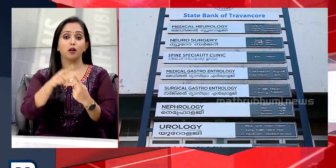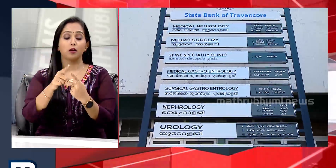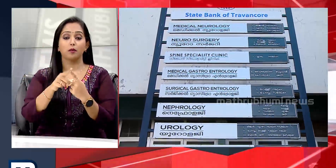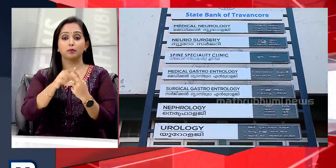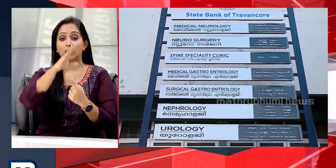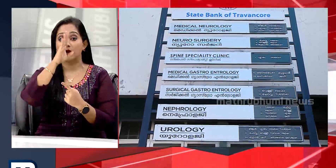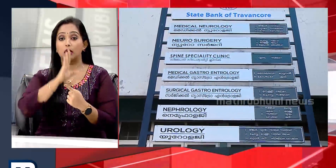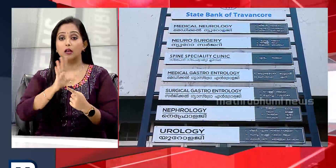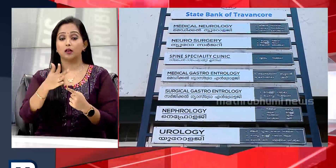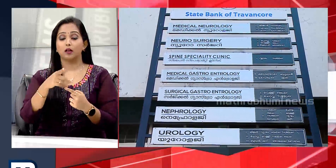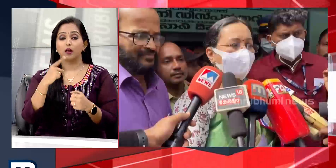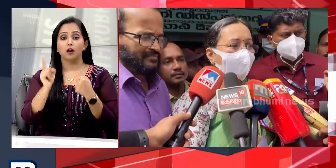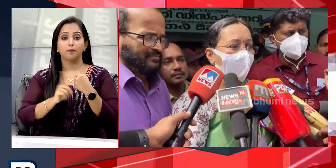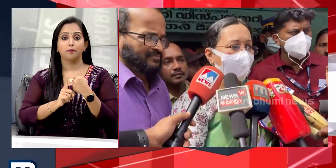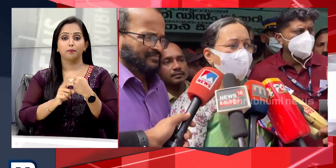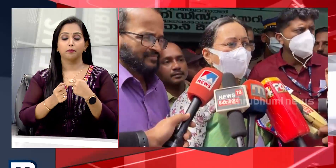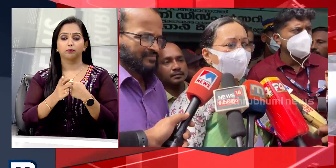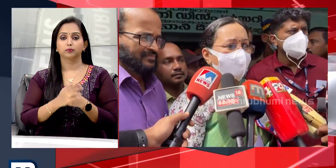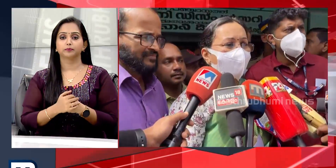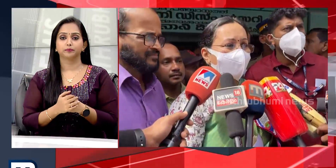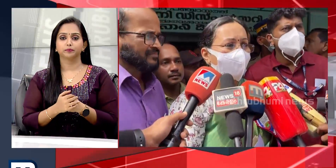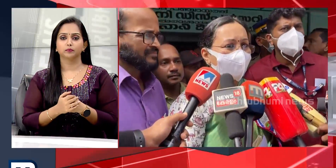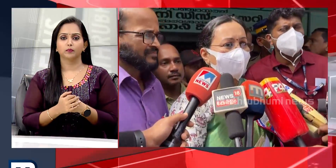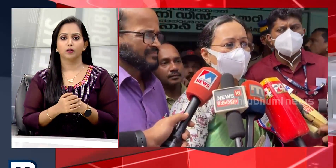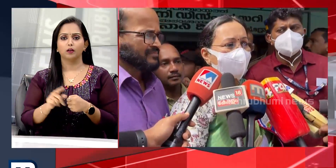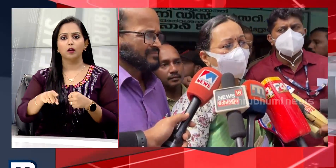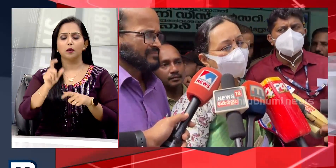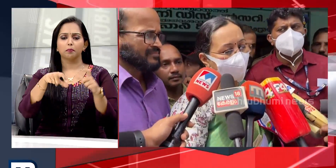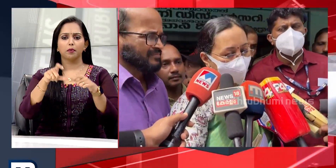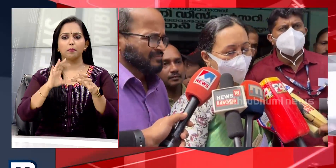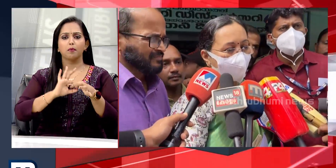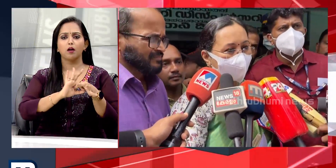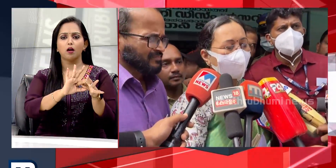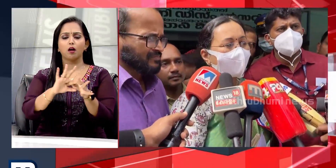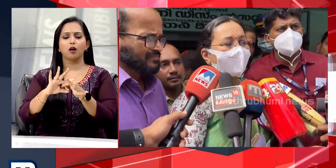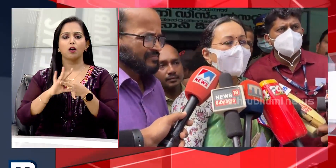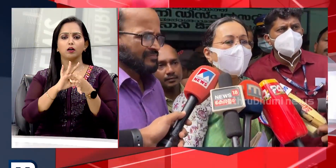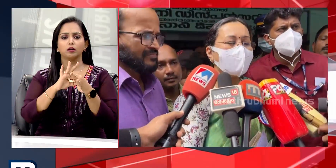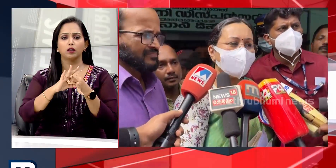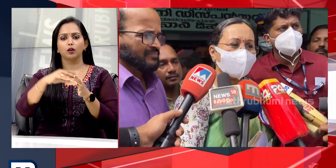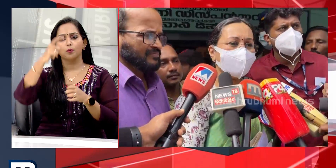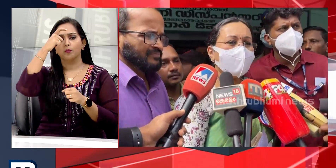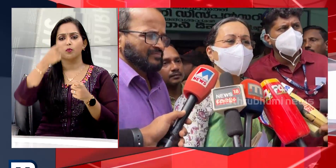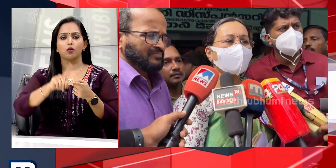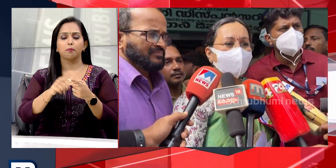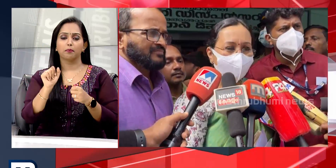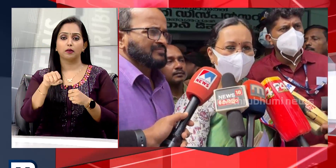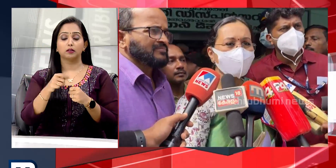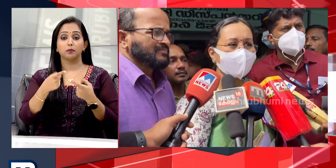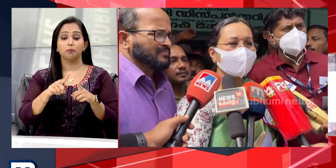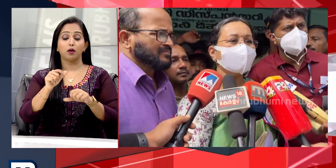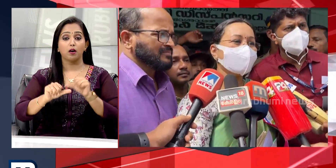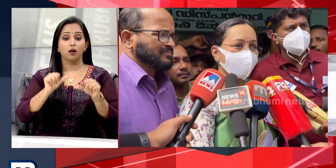നടപടിക്ക് റിപ്പോർട്ടിൽ ശുപാർശ ചെയ്യുന്നു. കോർഡിനേഷനിൽ വീഴ്ച പറ്റിയിട്ടുണ്ട് എന്നുള്ളതാണ് റിപ്പോർട്ടിലുള്ളത്. ആ റിപ്പോർട്ടിന്മേൽ തുടർ